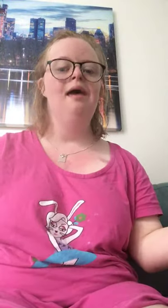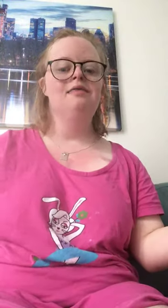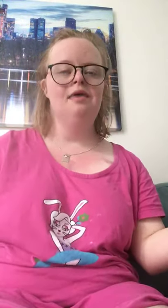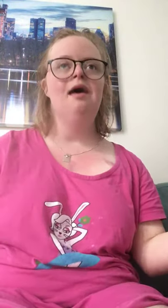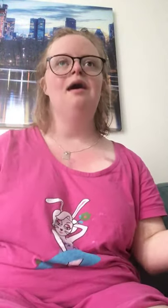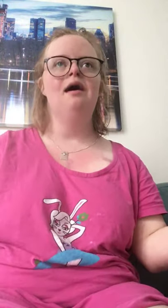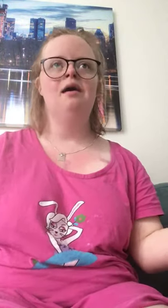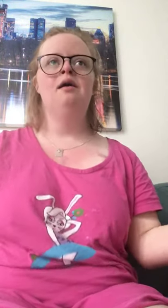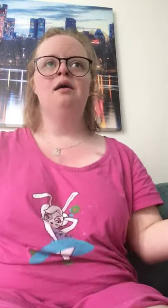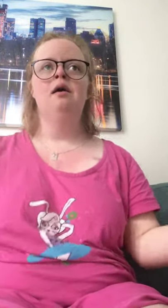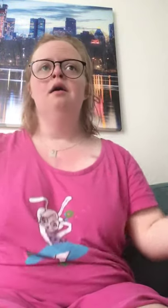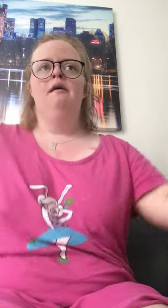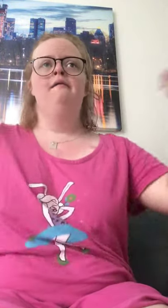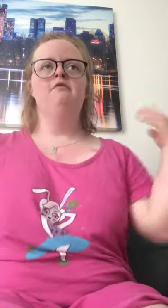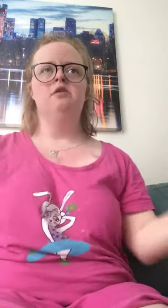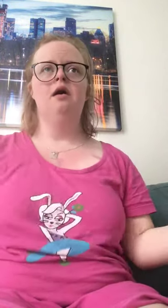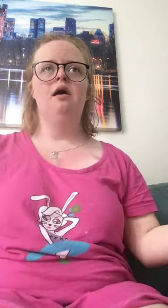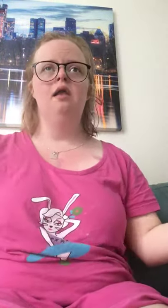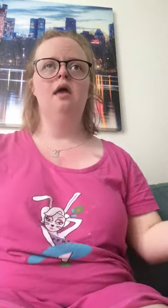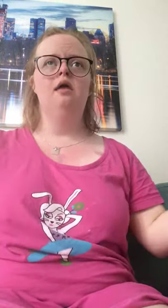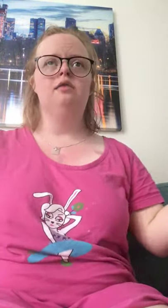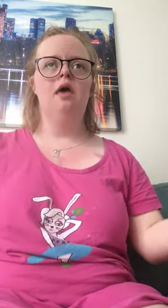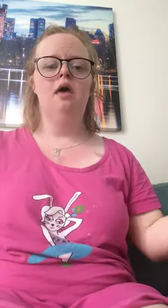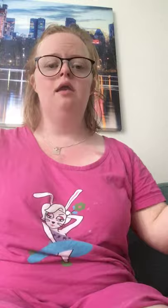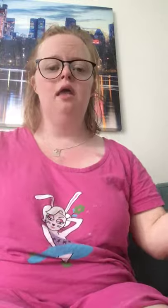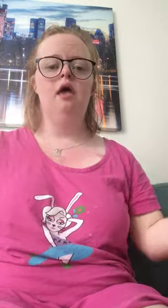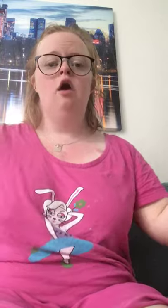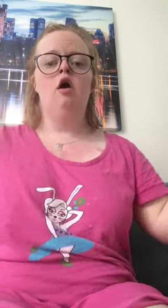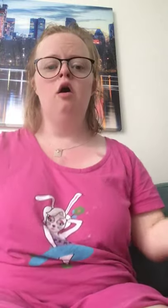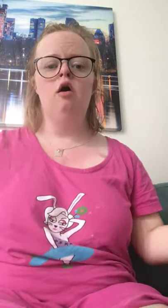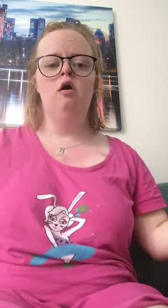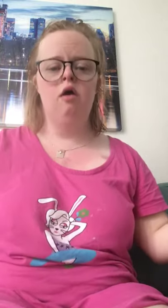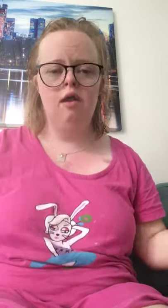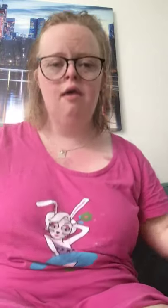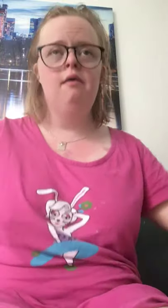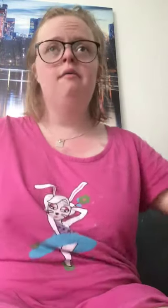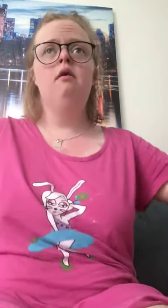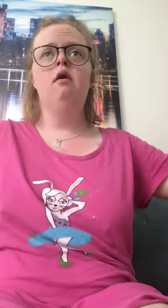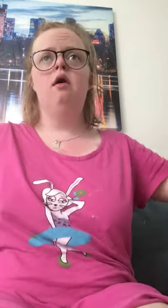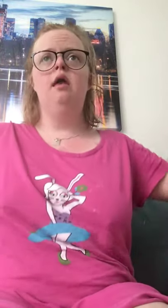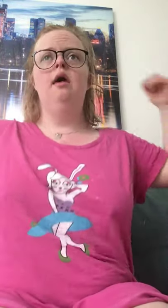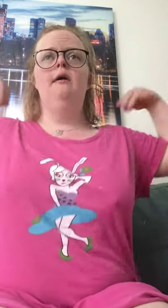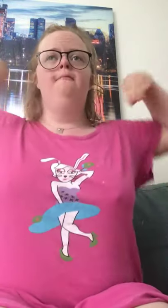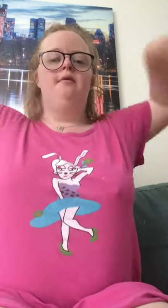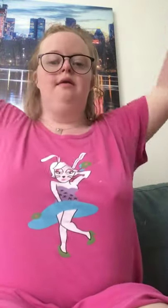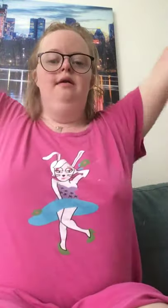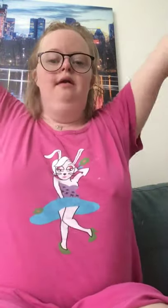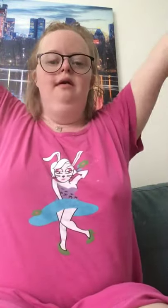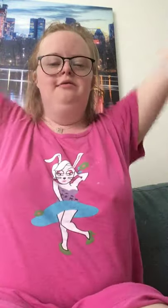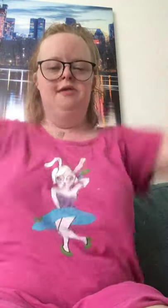enda Jag vill säga att den är högre, högre pris